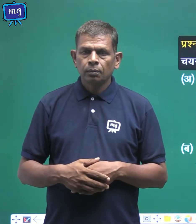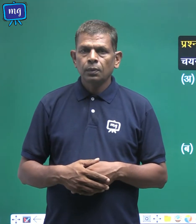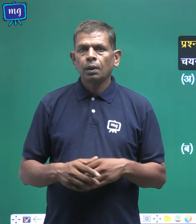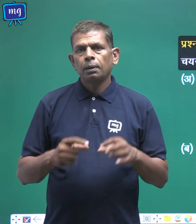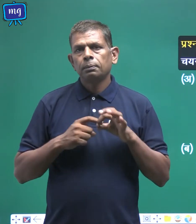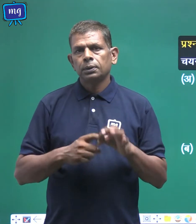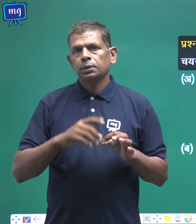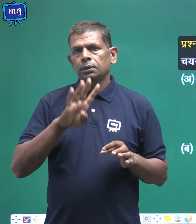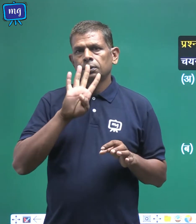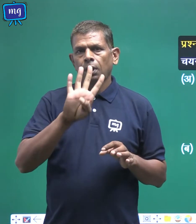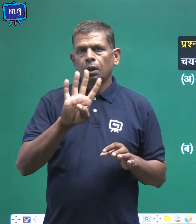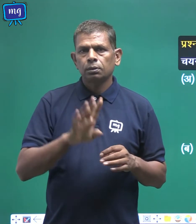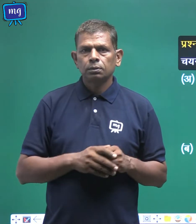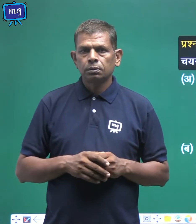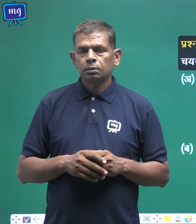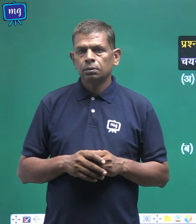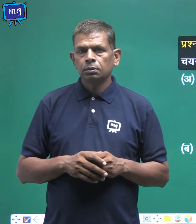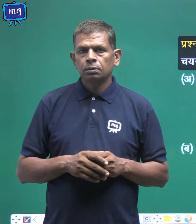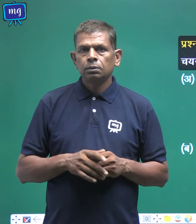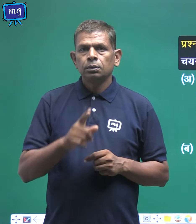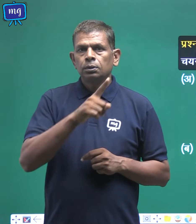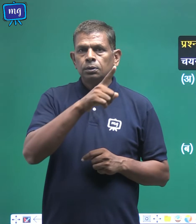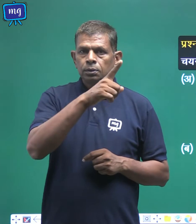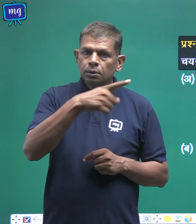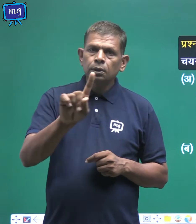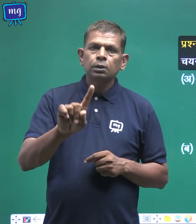प्रश्न 4, सत्य असत्य